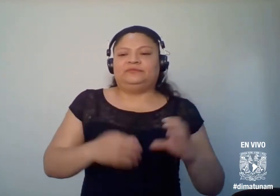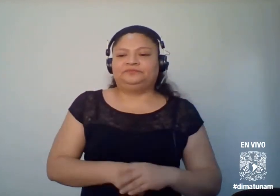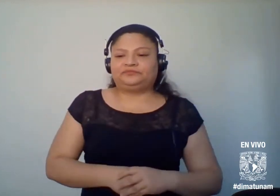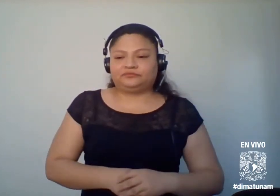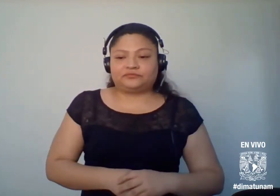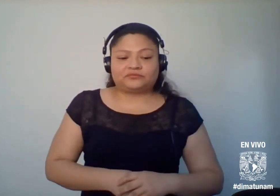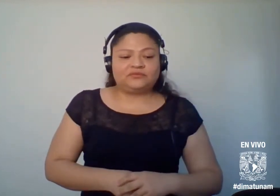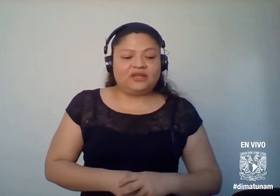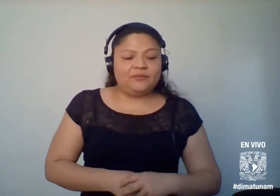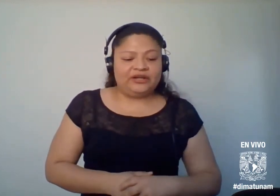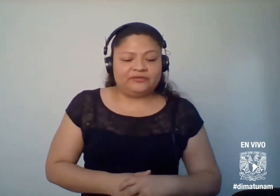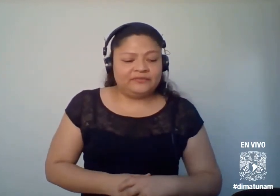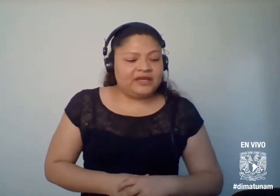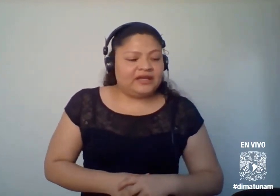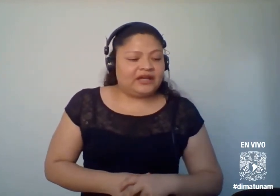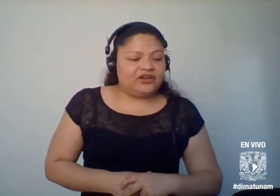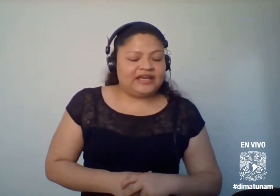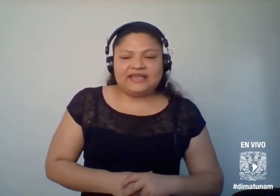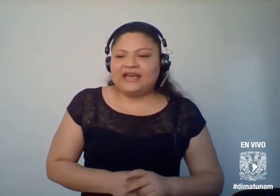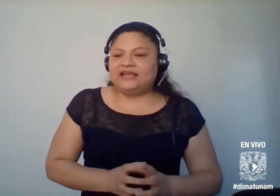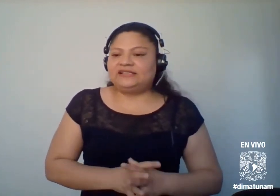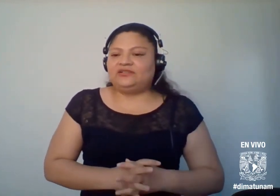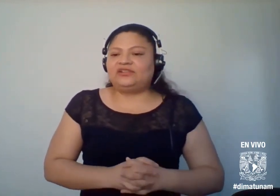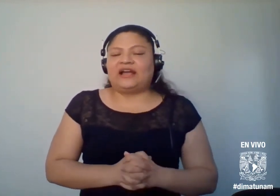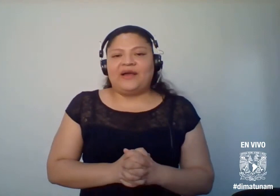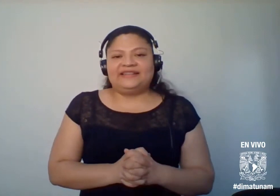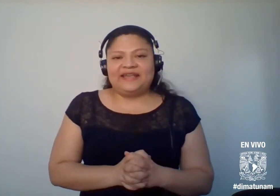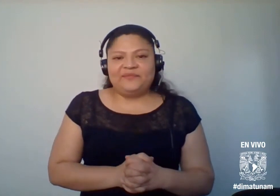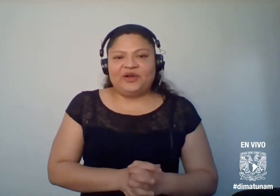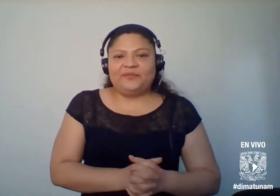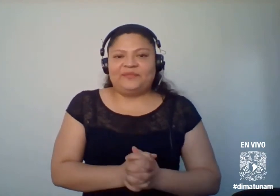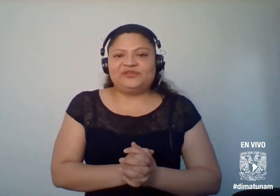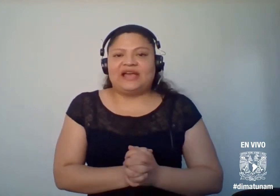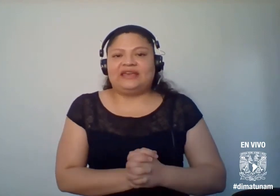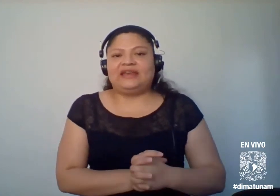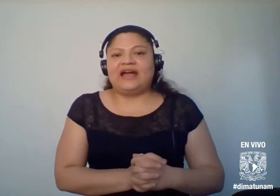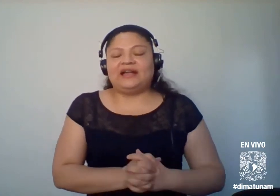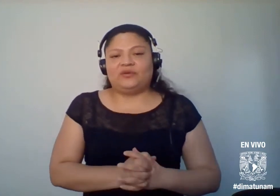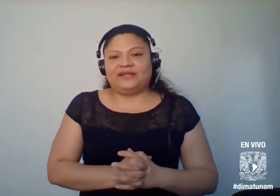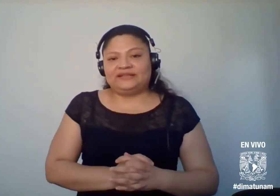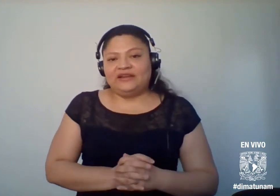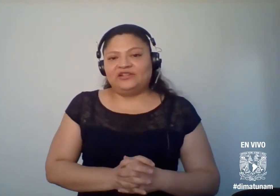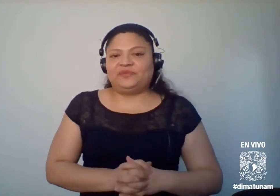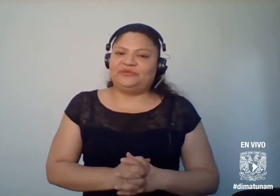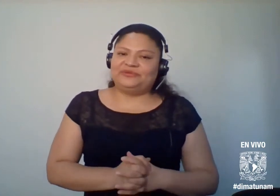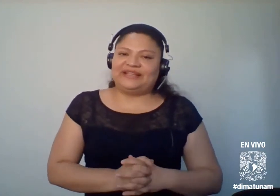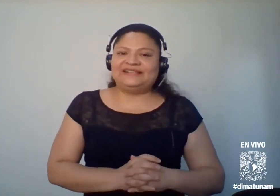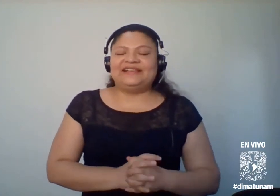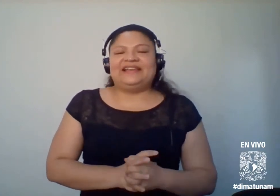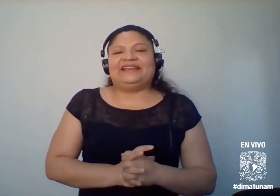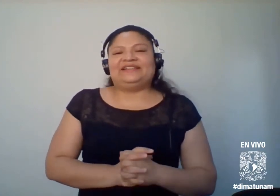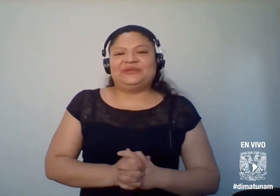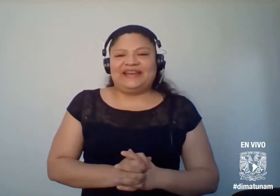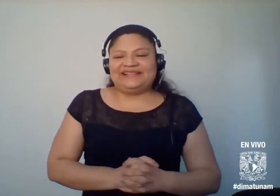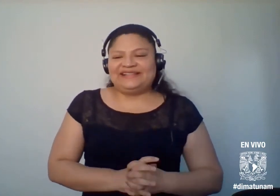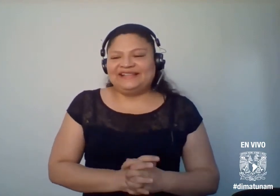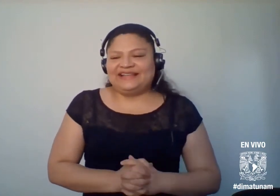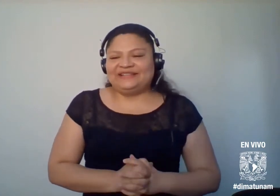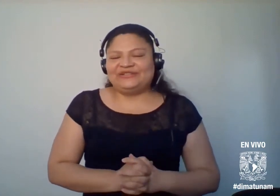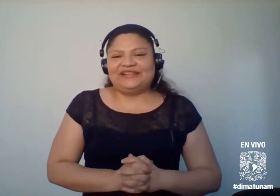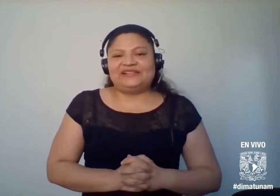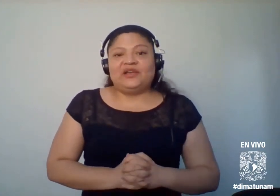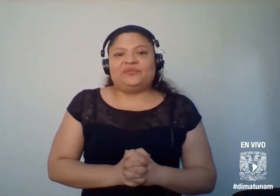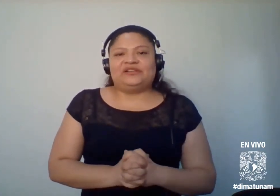verbo. Bueno, creo que ya se nos acaba el tiempo. Vamos a ir a comentarios, preguntas y